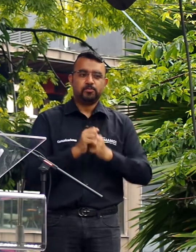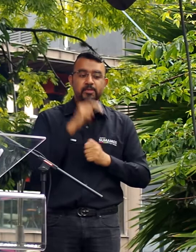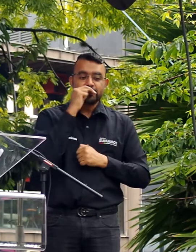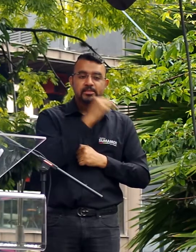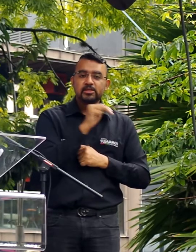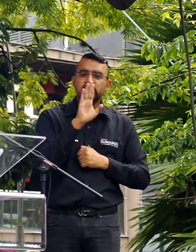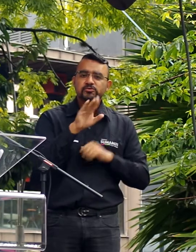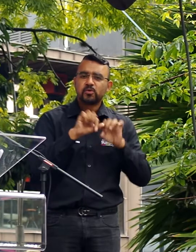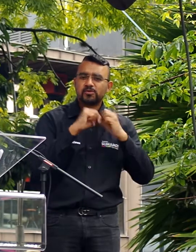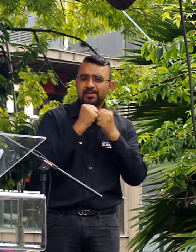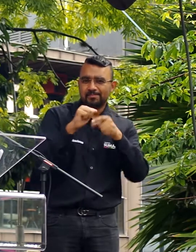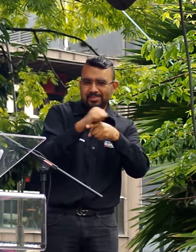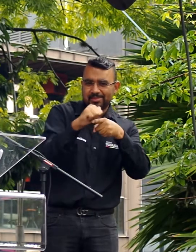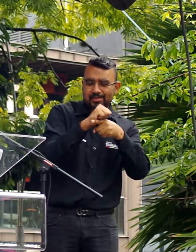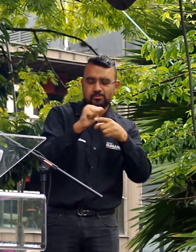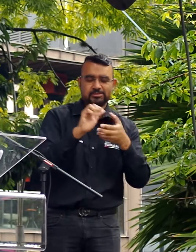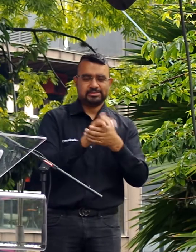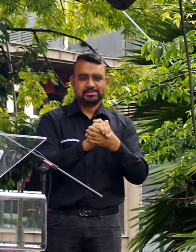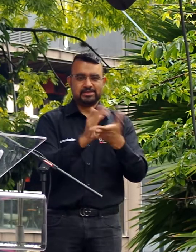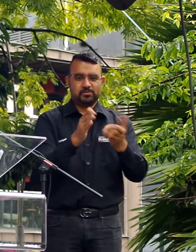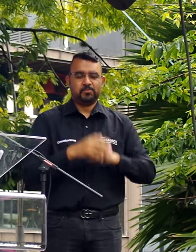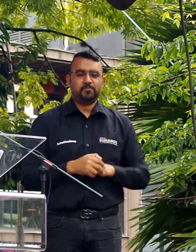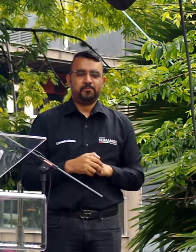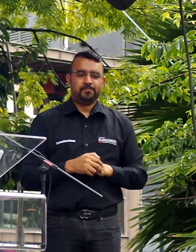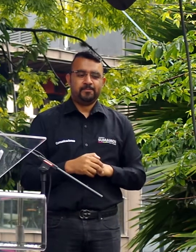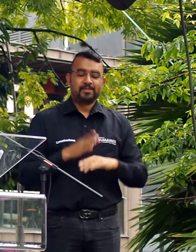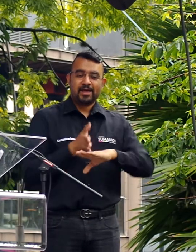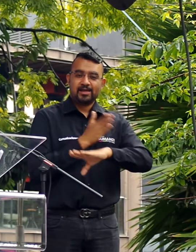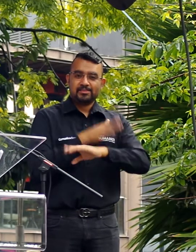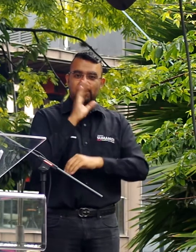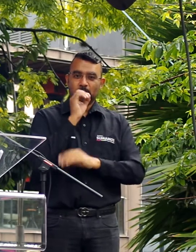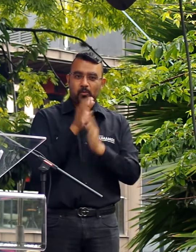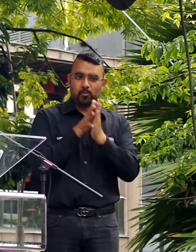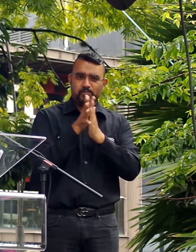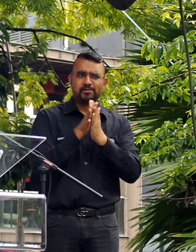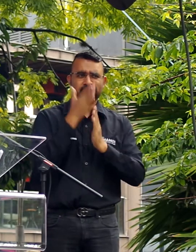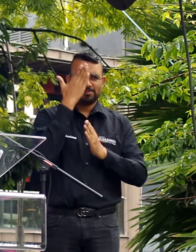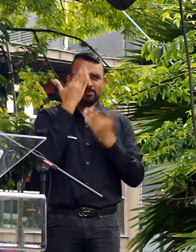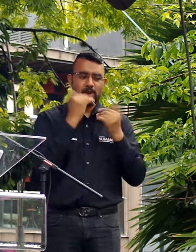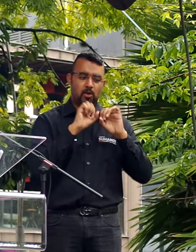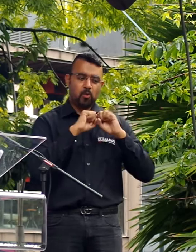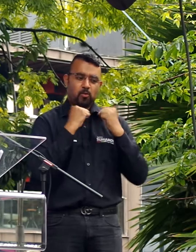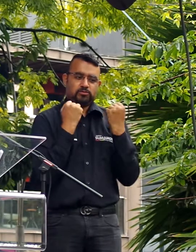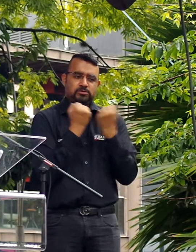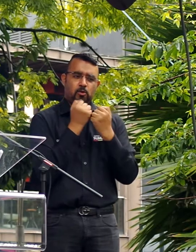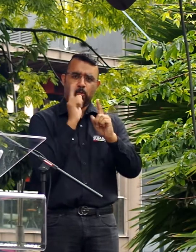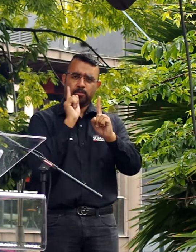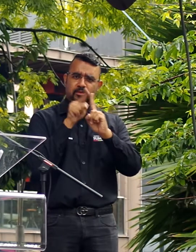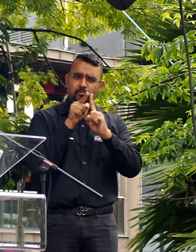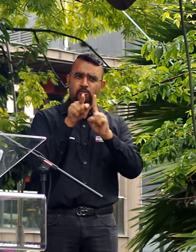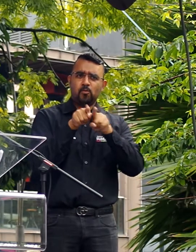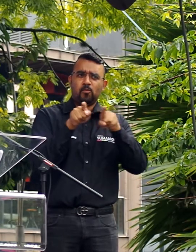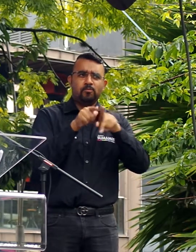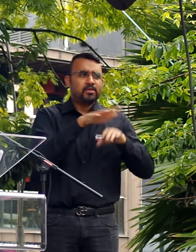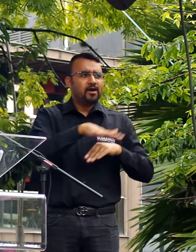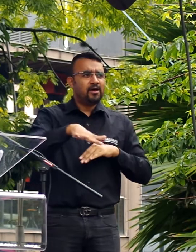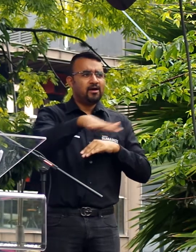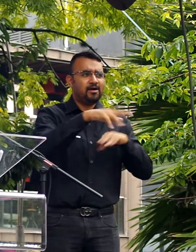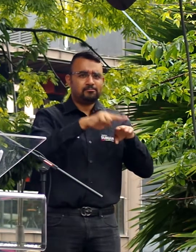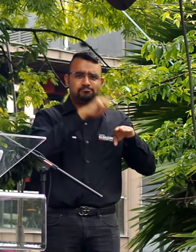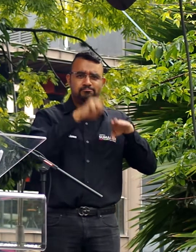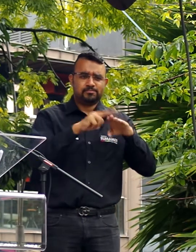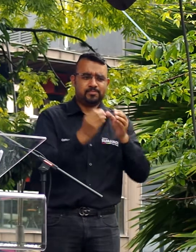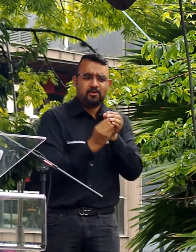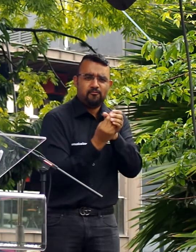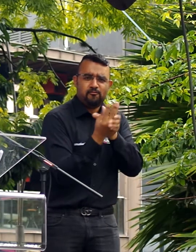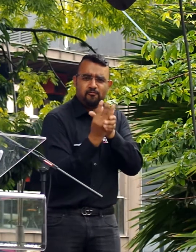concejalitos. Como lo dijo Juan David, este año el Consejo de Envigado quiso exaltar esa flora y esa fauna que